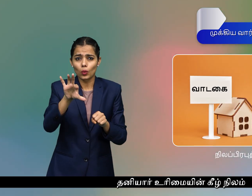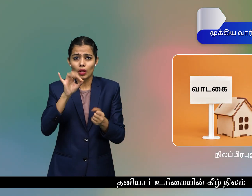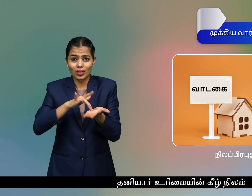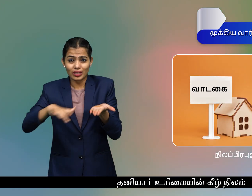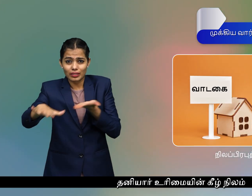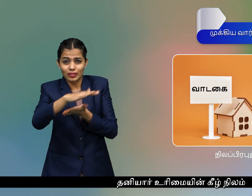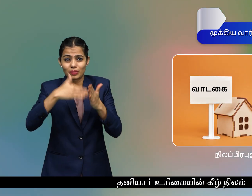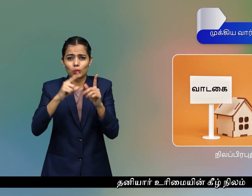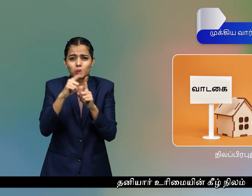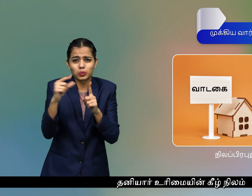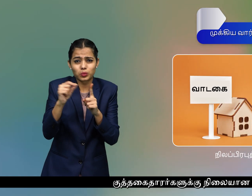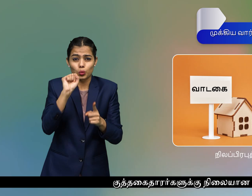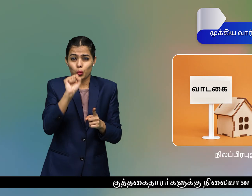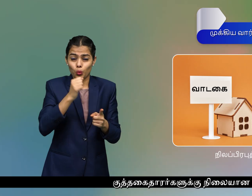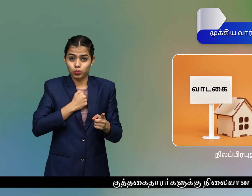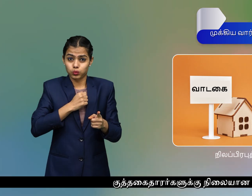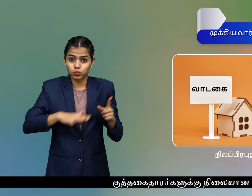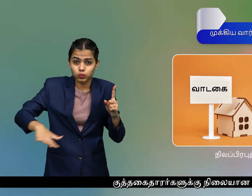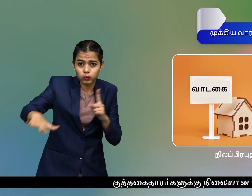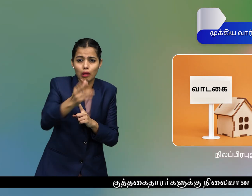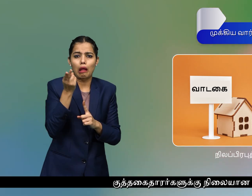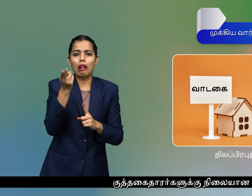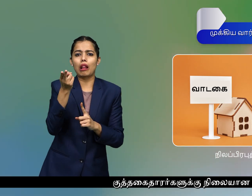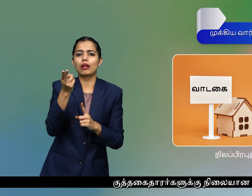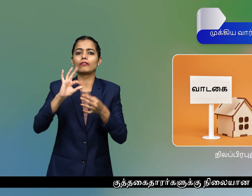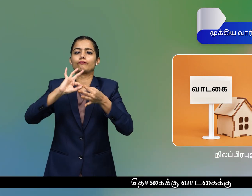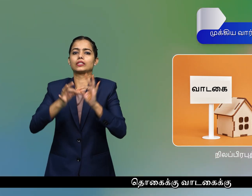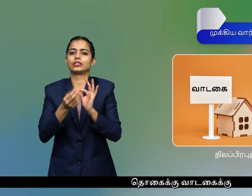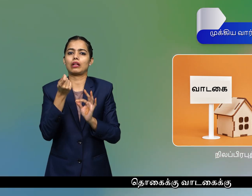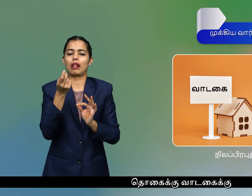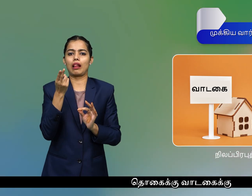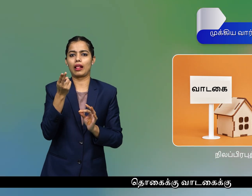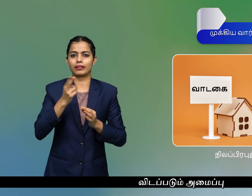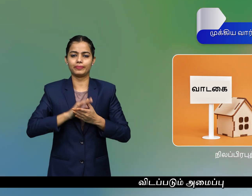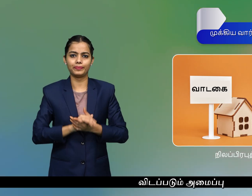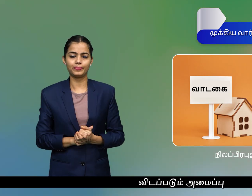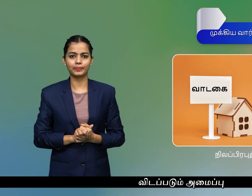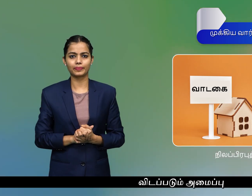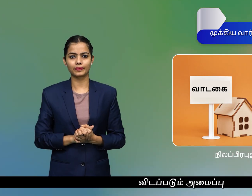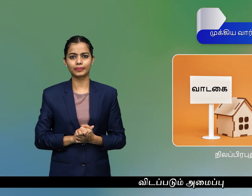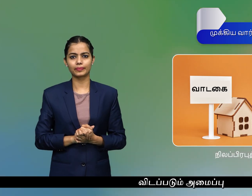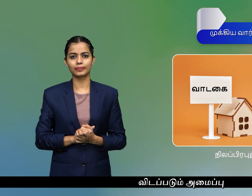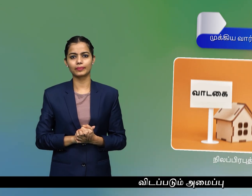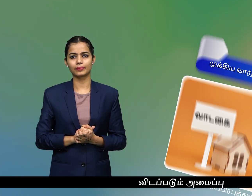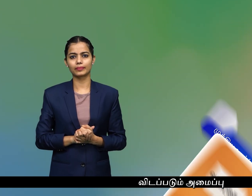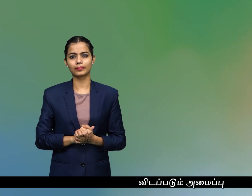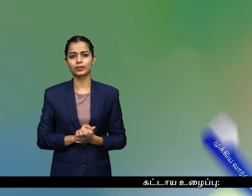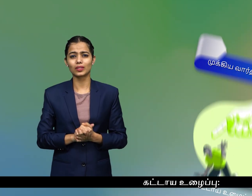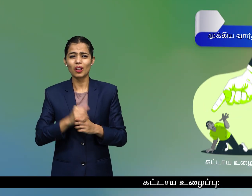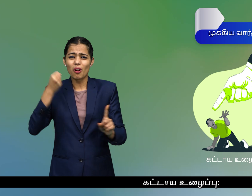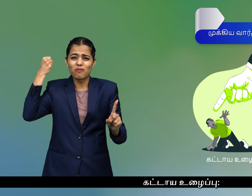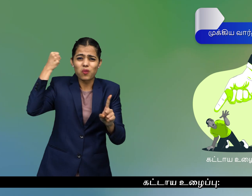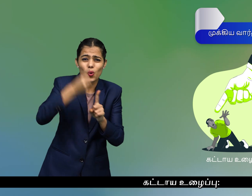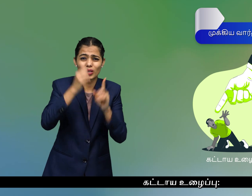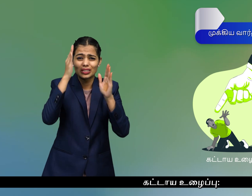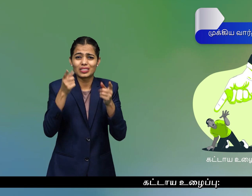தனியார் உரிமையின் கீழ் நிலம் குத்தகைதாரர்களுக்கு நிலையான தொகைக்கு வாடகைக்கு விடப்படும் அமைப்பு.